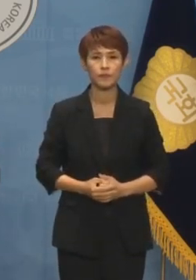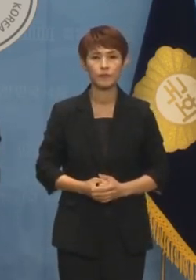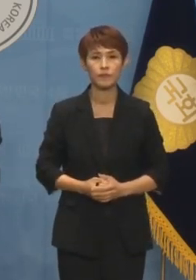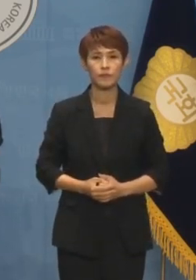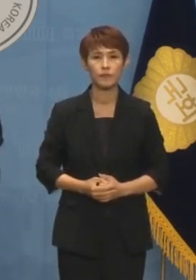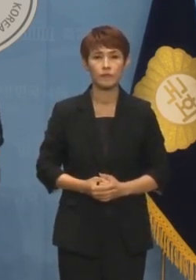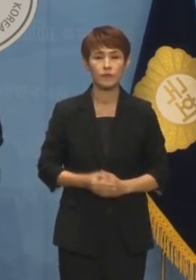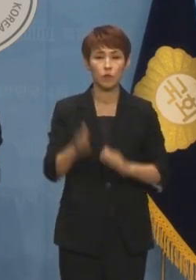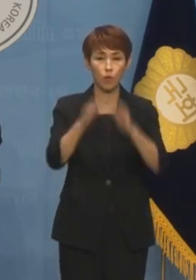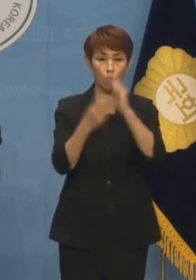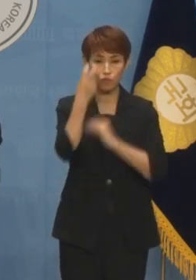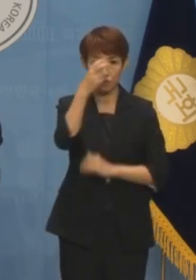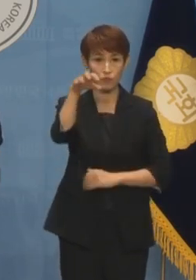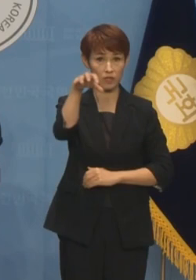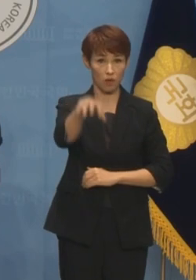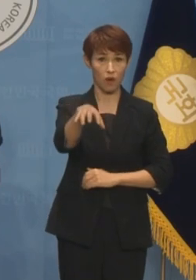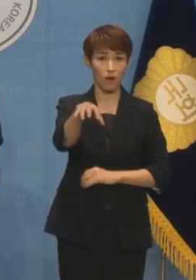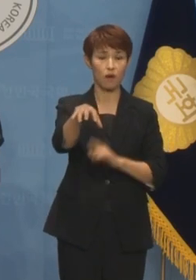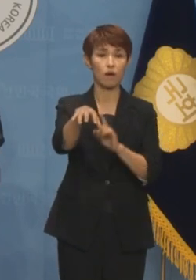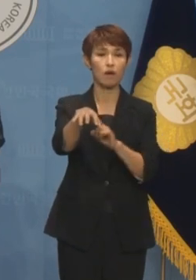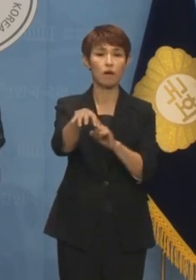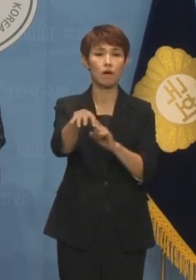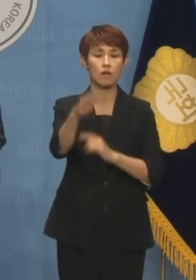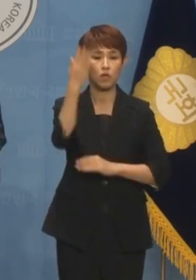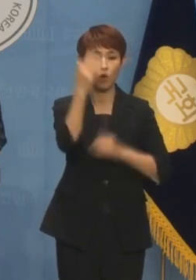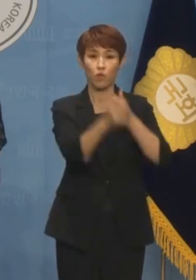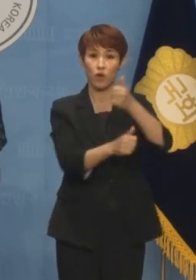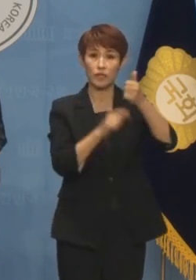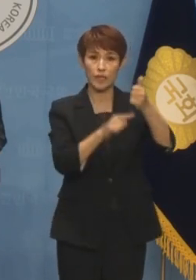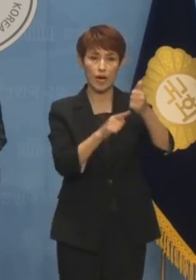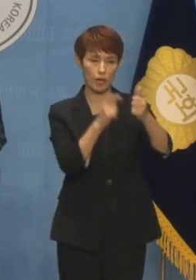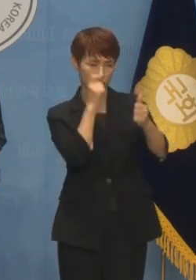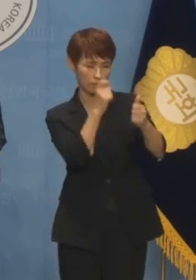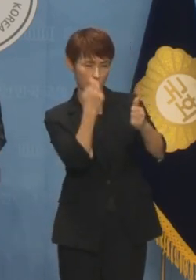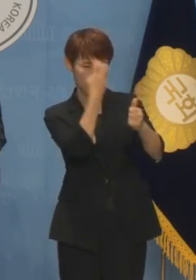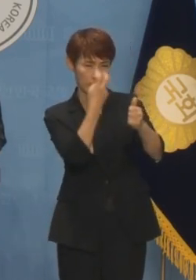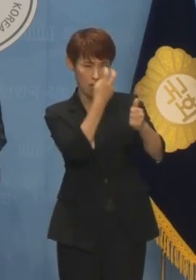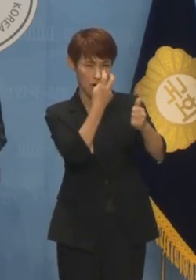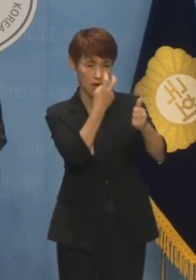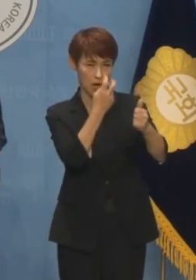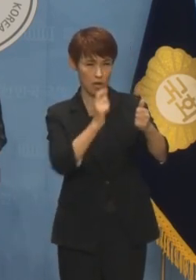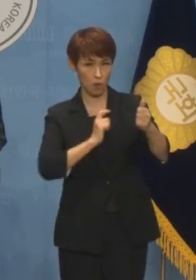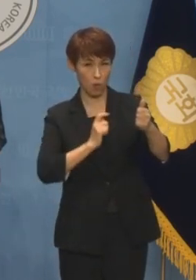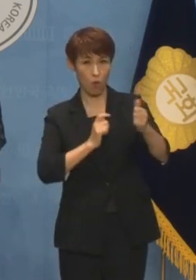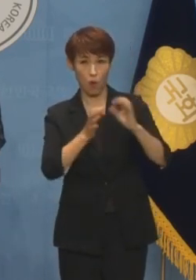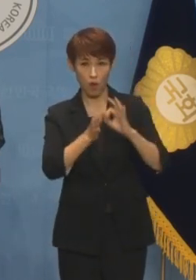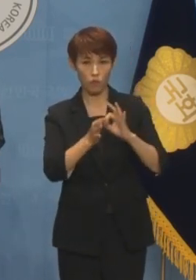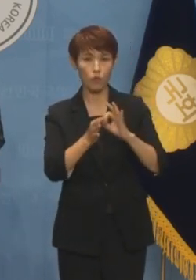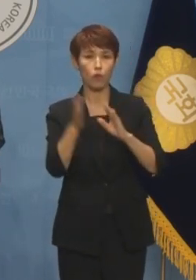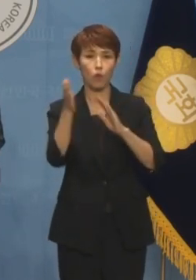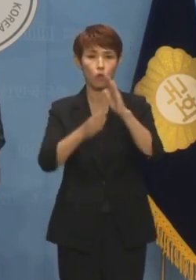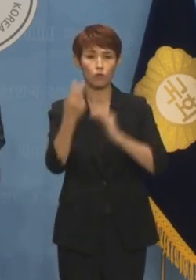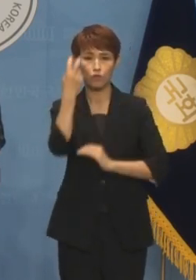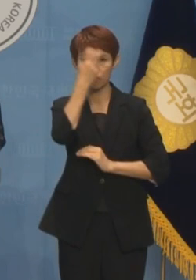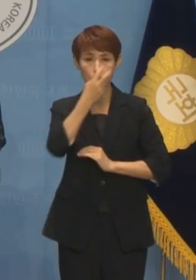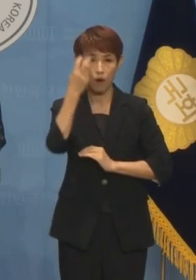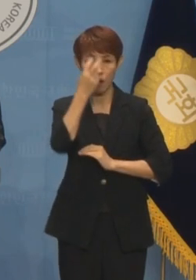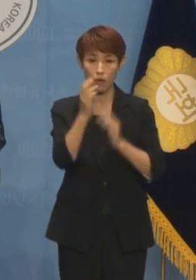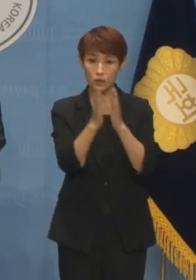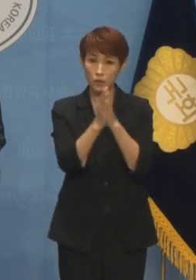게다가 공수처가 전현희 전 위원장 표적 감사 의혹에 대해 공식 수사를 착수한